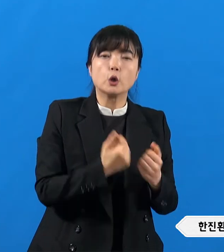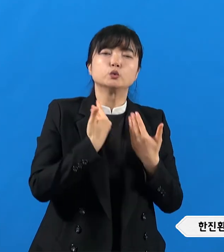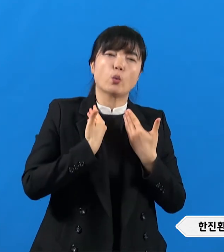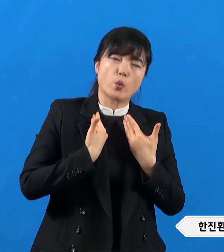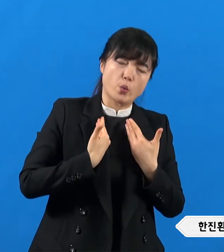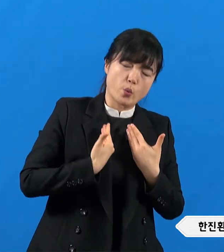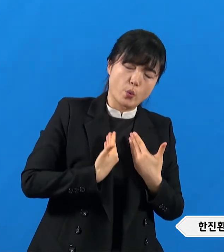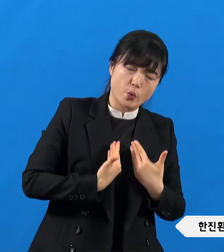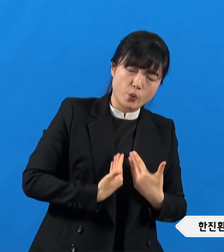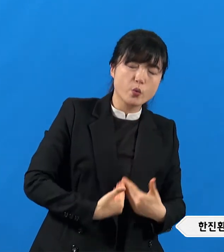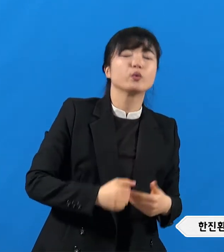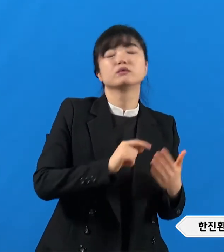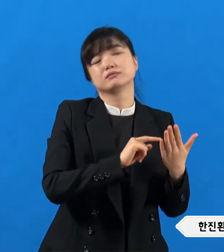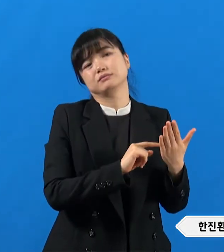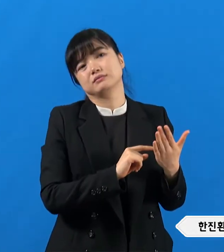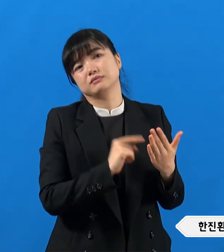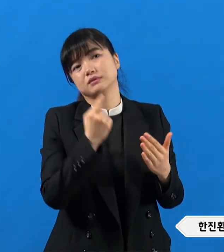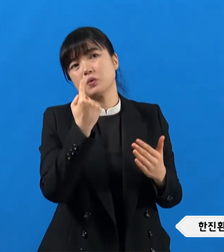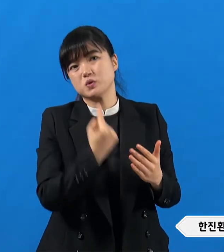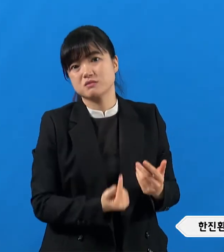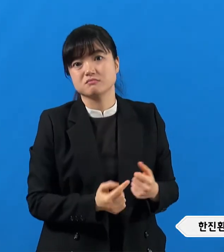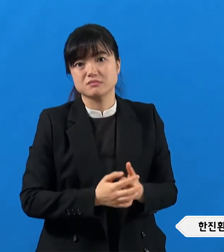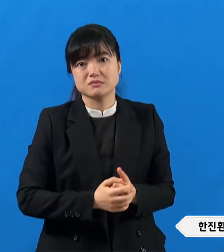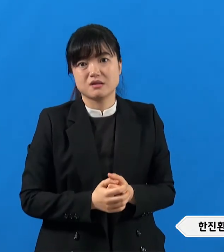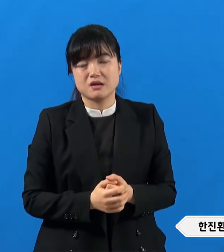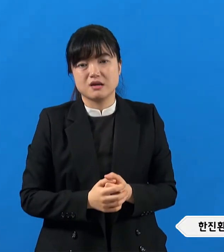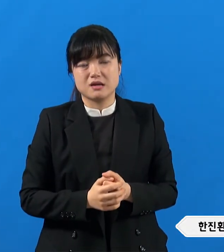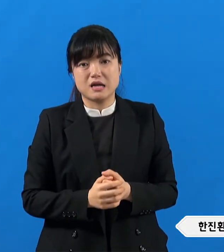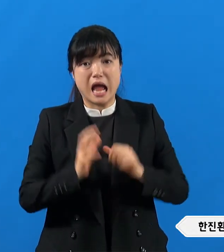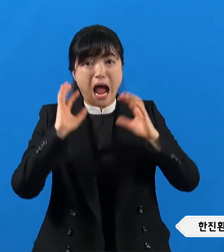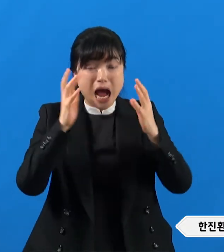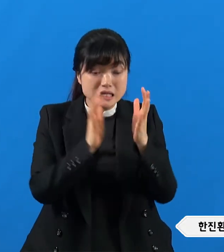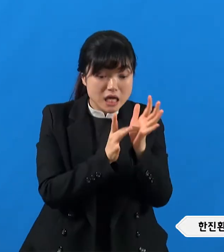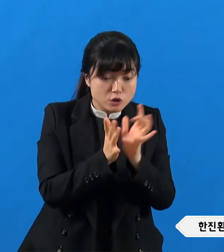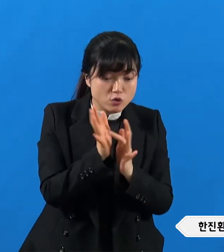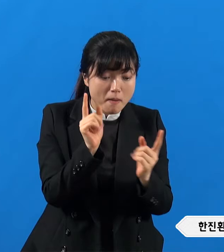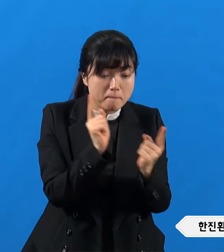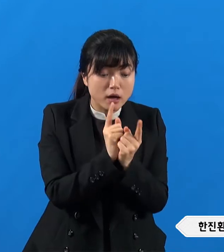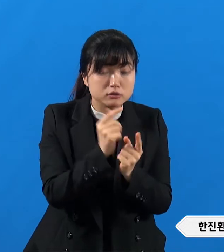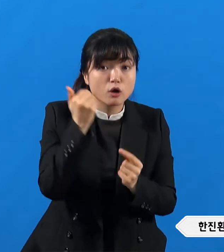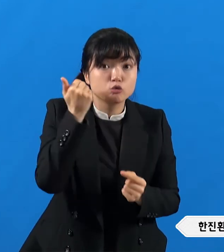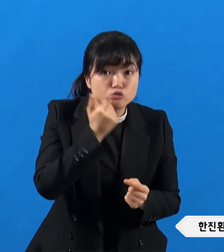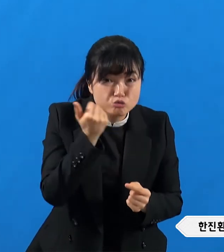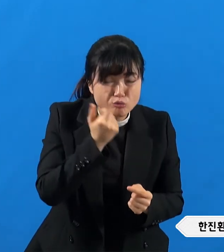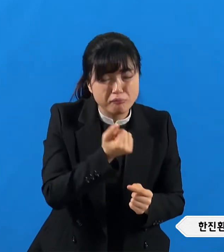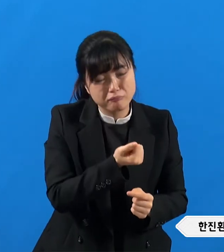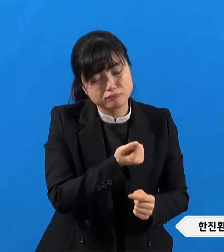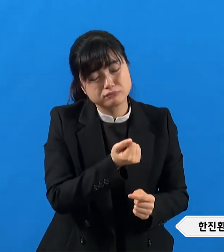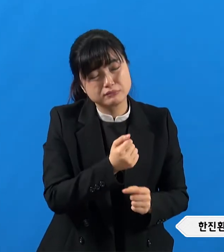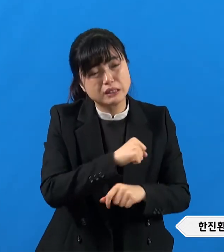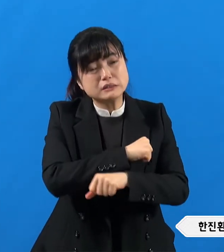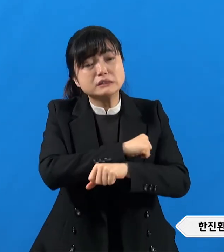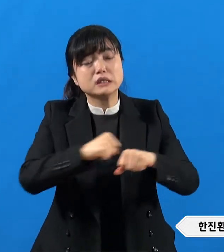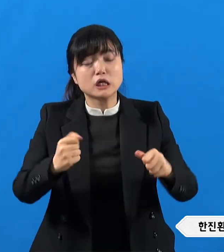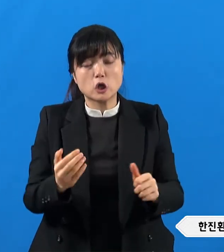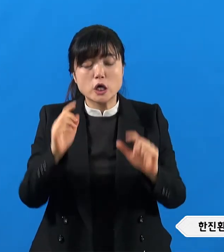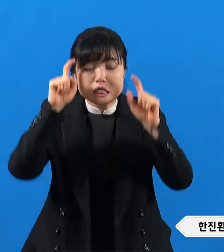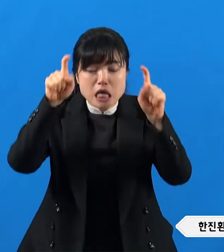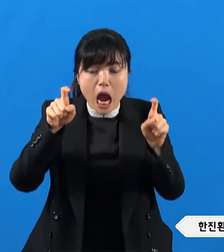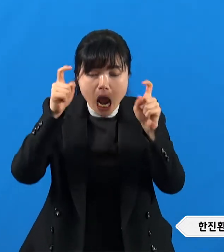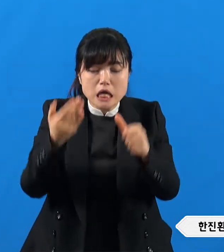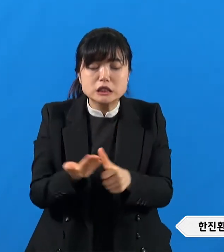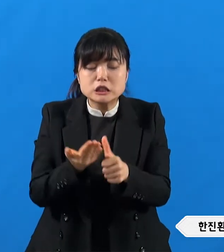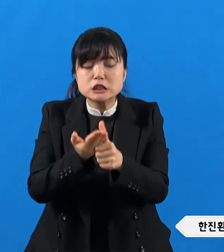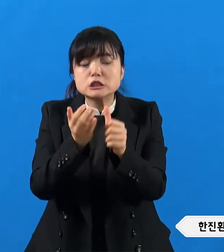조용히 들어오셨습니다. 그날 밤에 아기 예수님을 배운 것은 기껏해야 들에서 양을 치던 목동